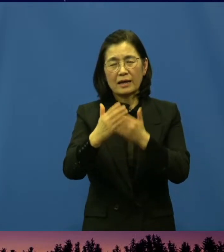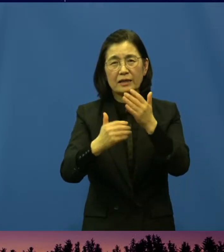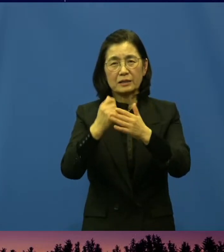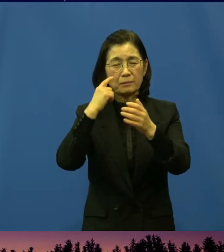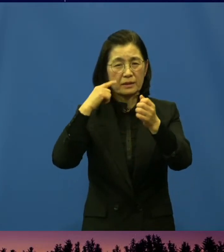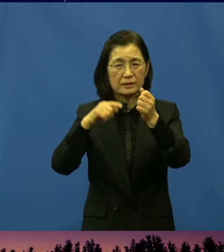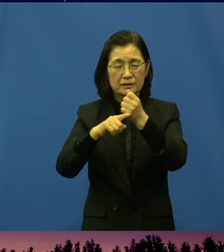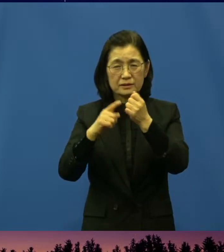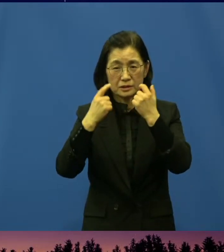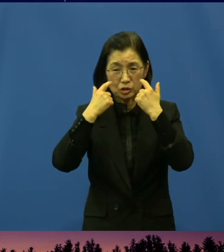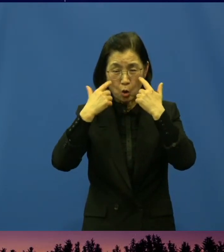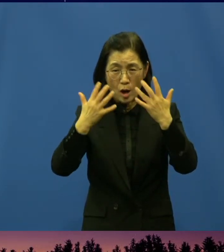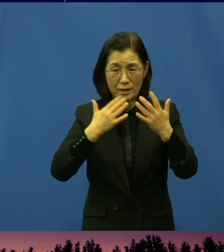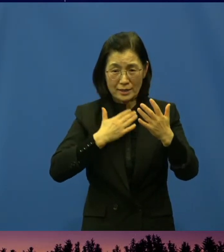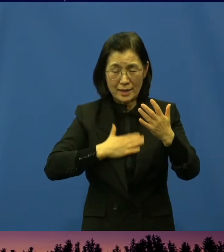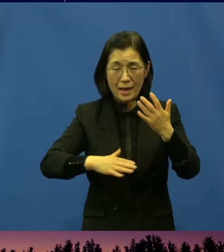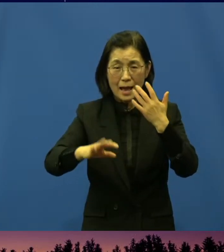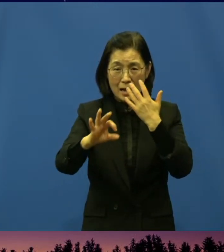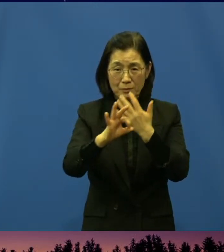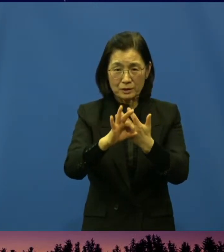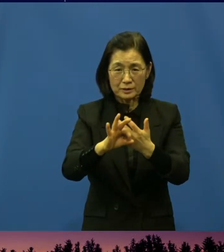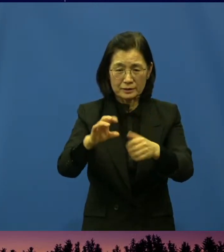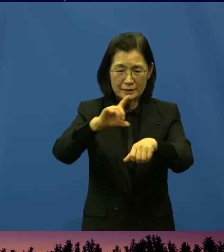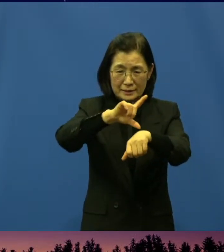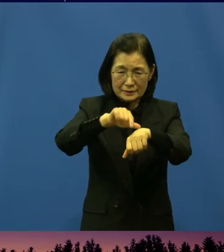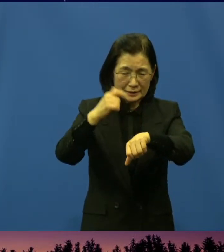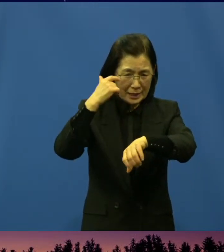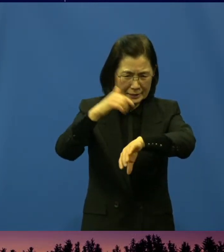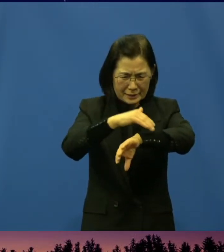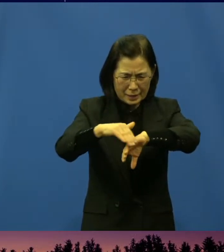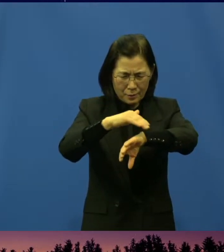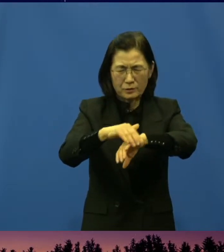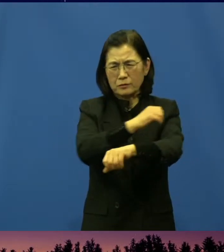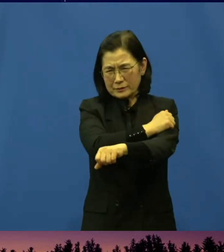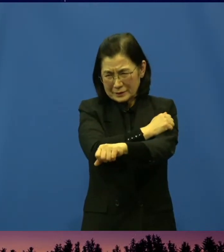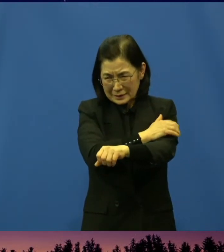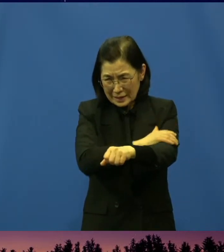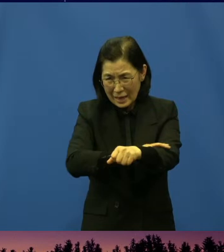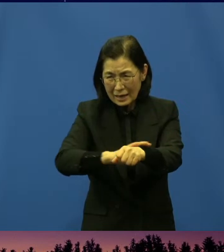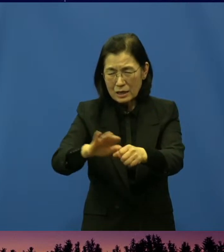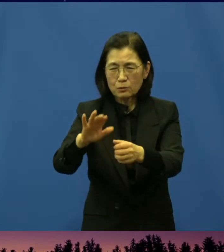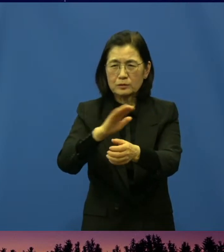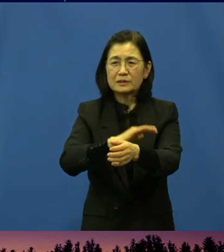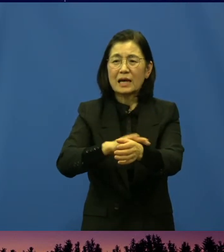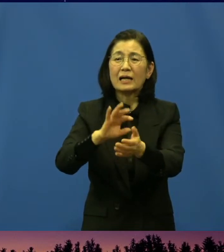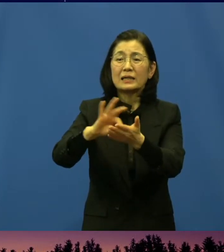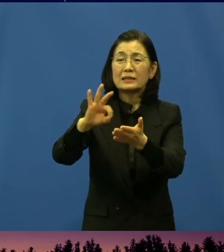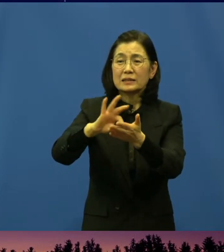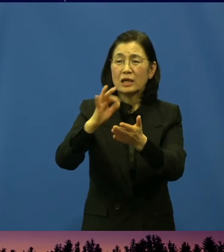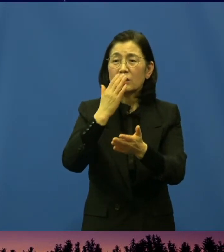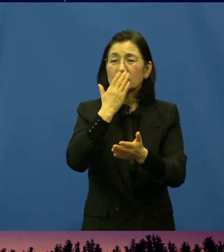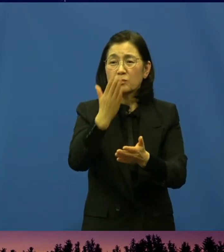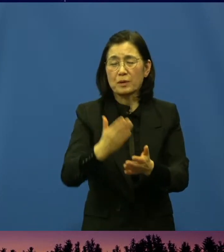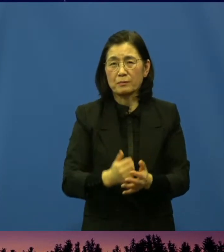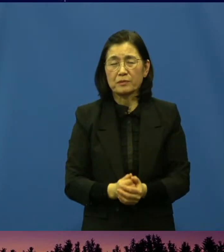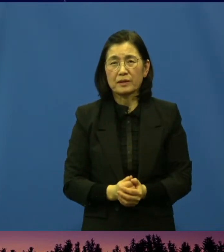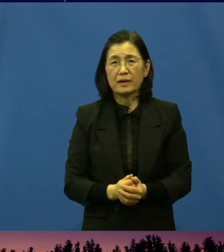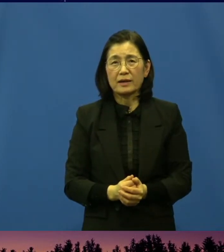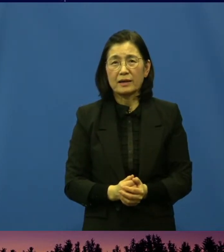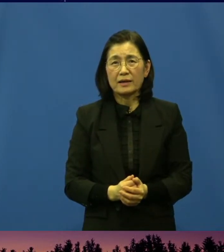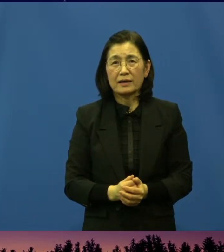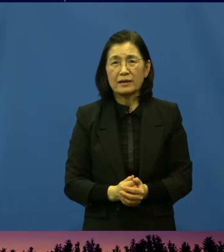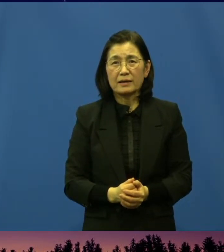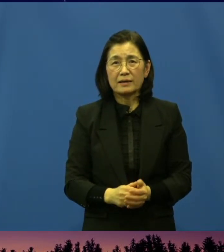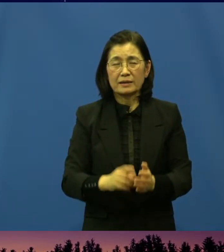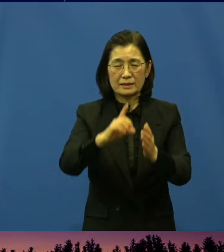달라져요. 시간 배열이 가지런해져요. 꼬불꼬불 어지럽게 흐르지 않고 시간이